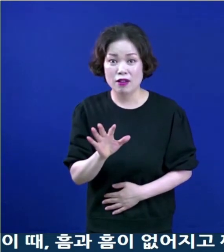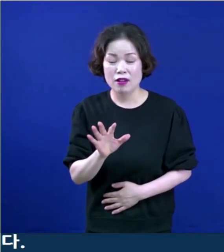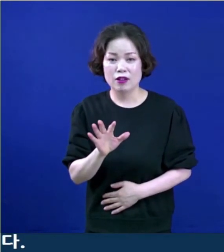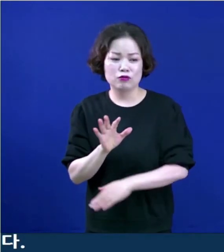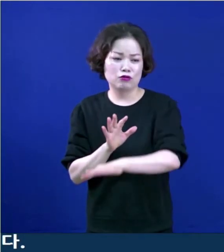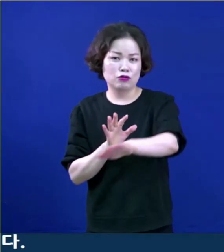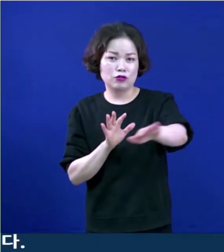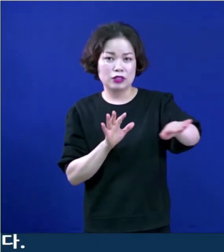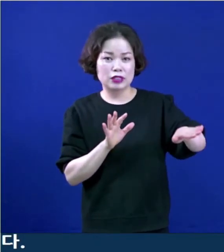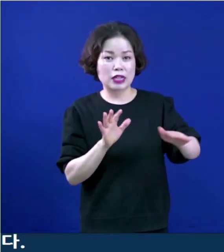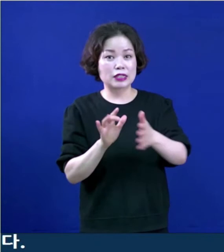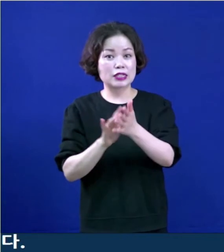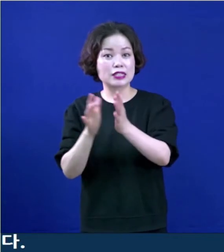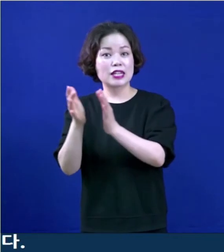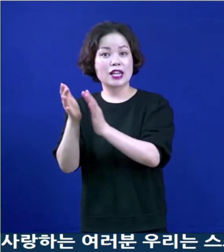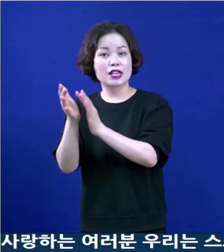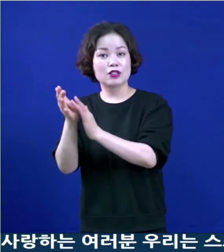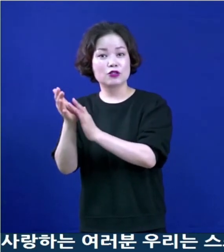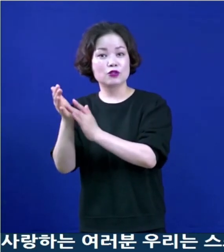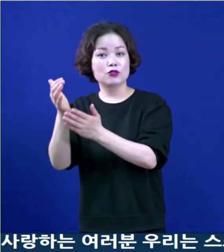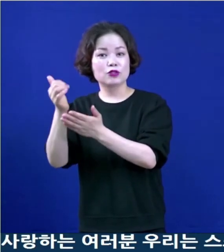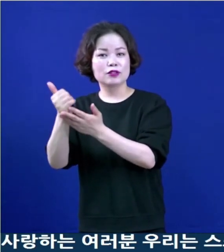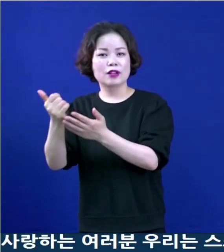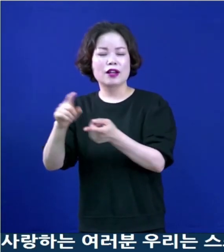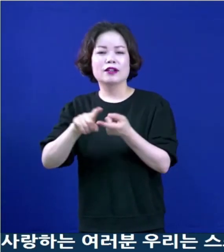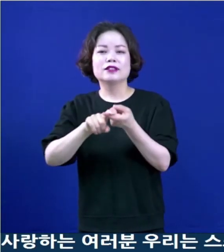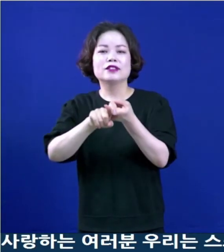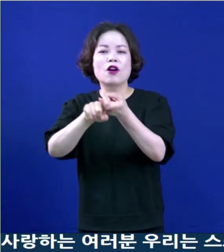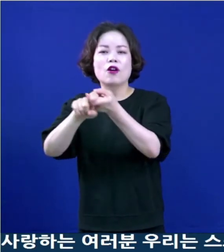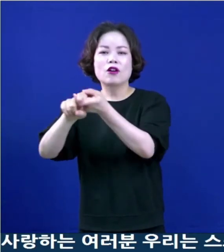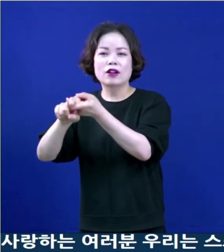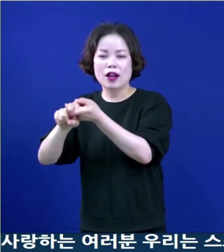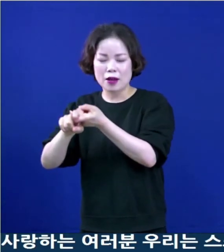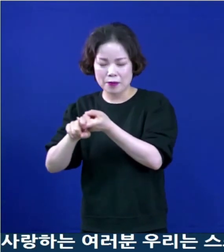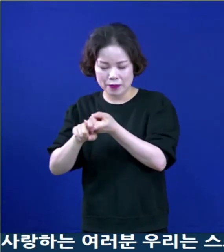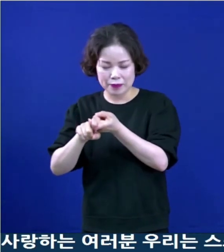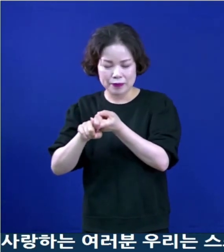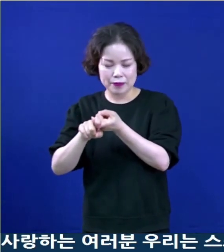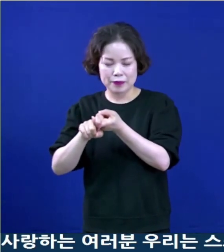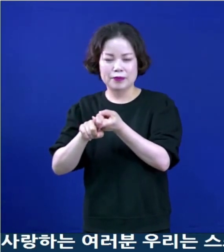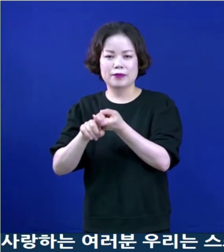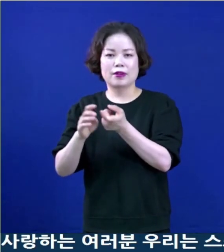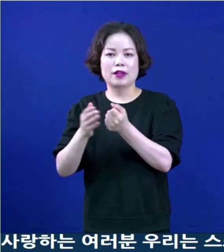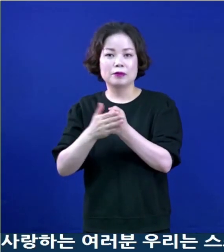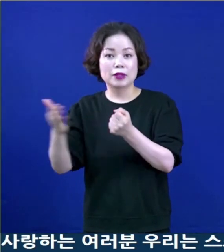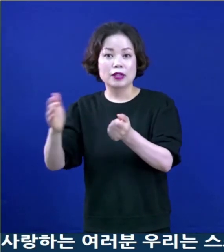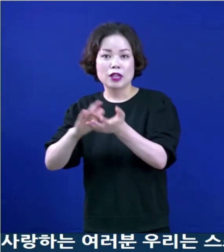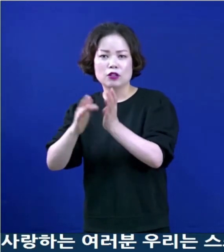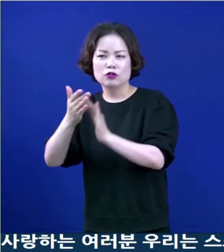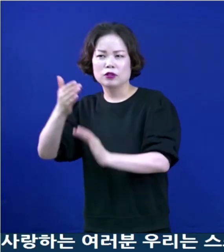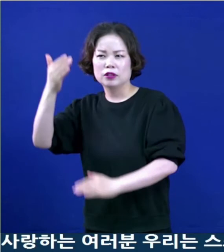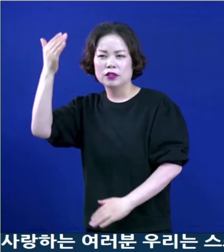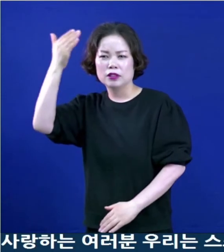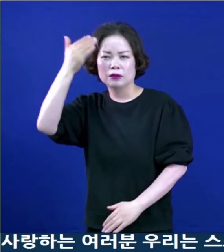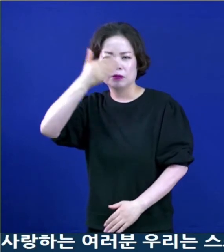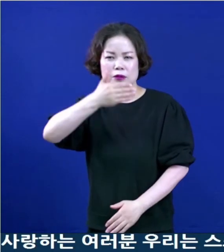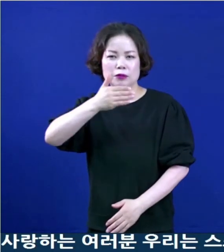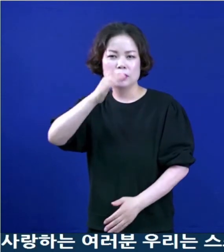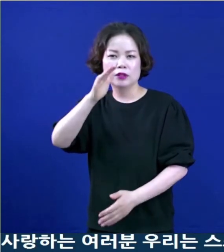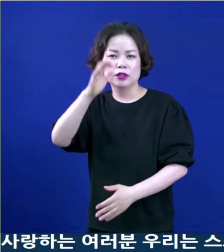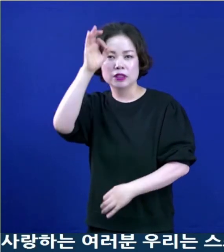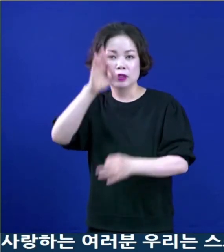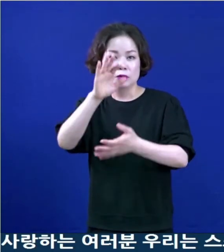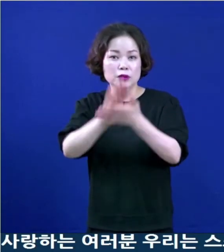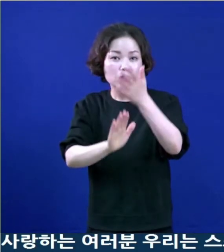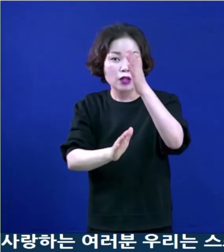우리는 예수님과 연합이 되므로 예수님의 깨끗하고 흠이 없음을 덧입을